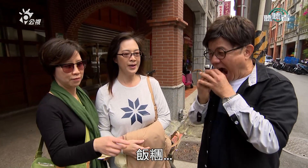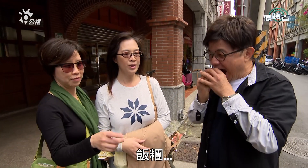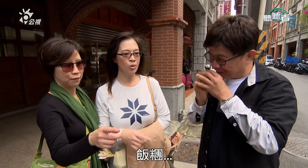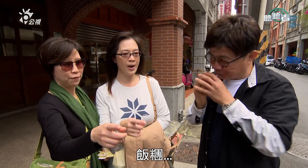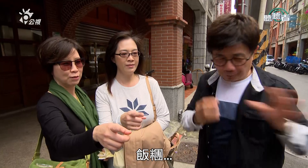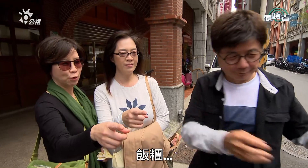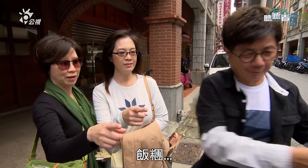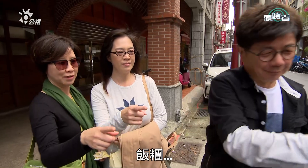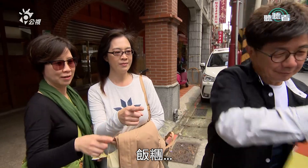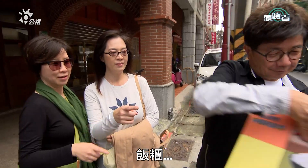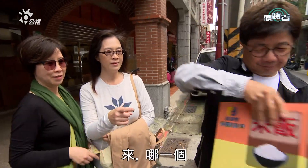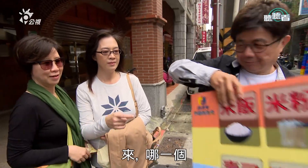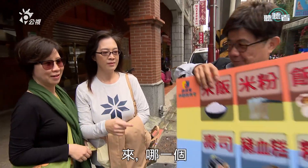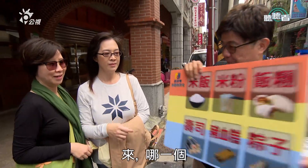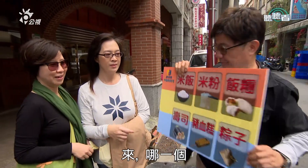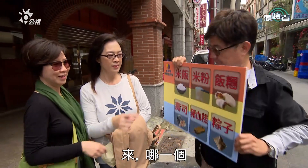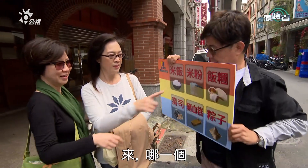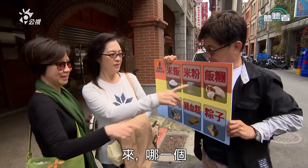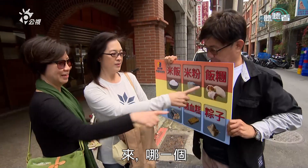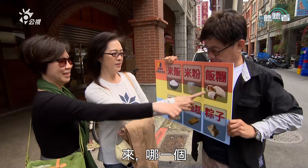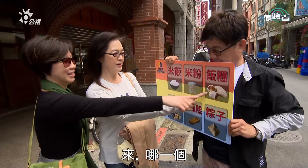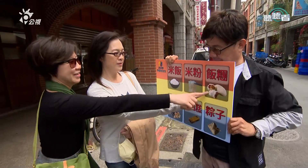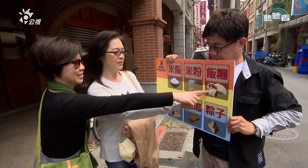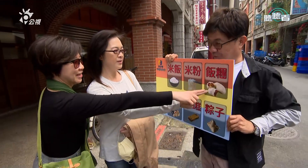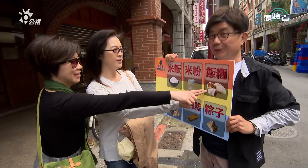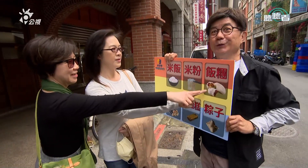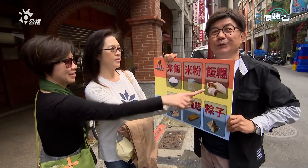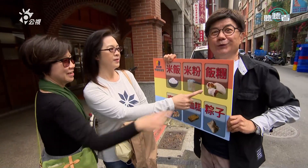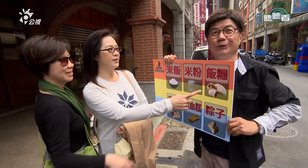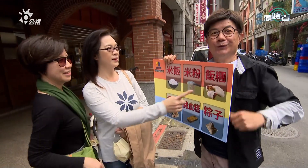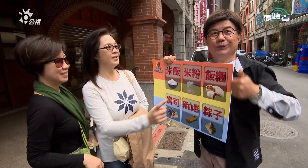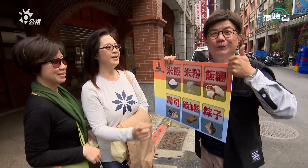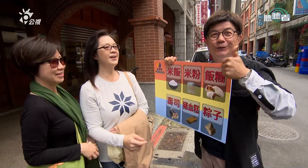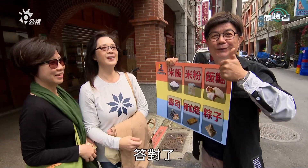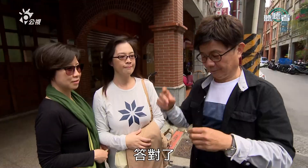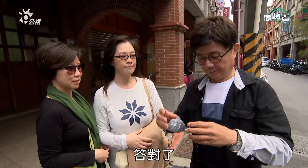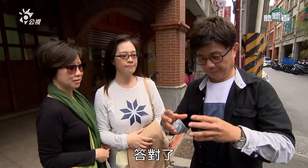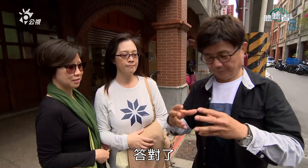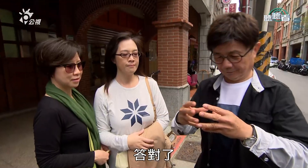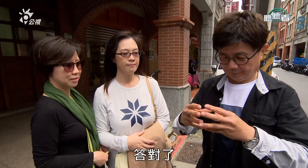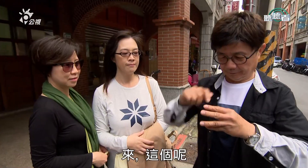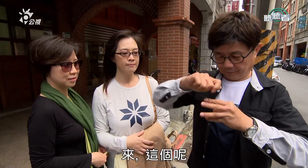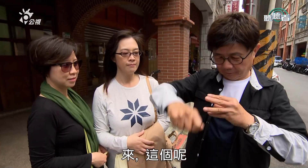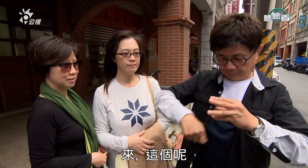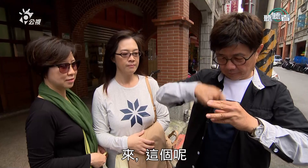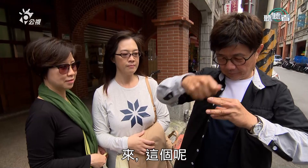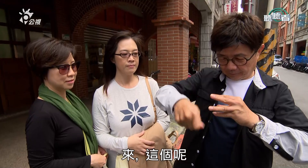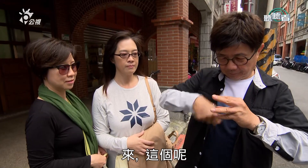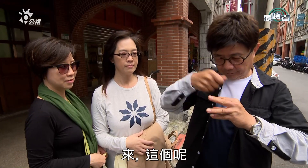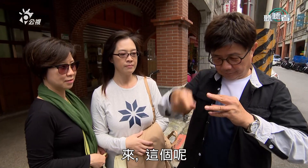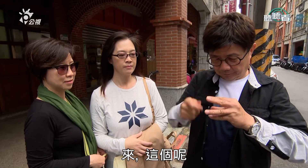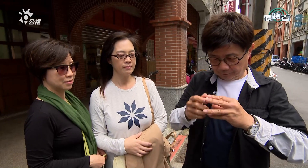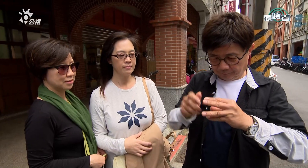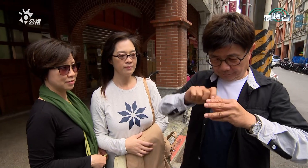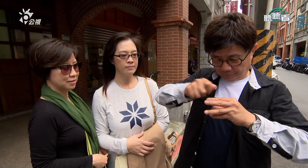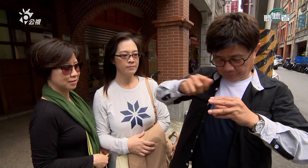饭团。 来，哪一个？哦，对啦。那这个呢？